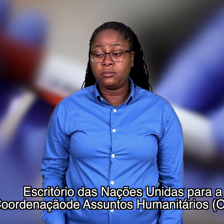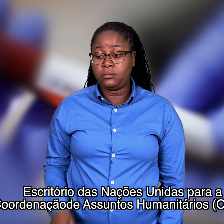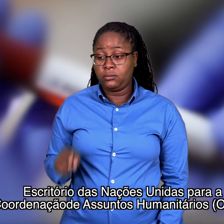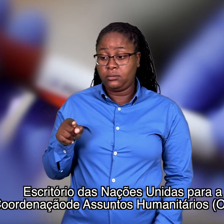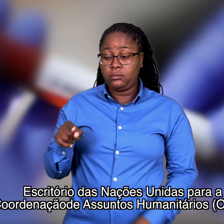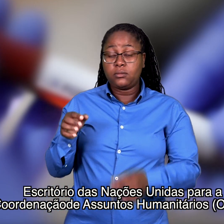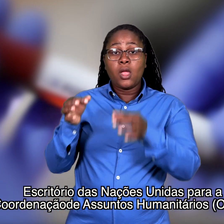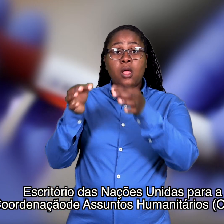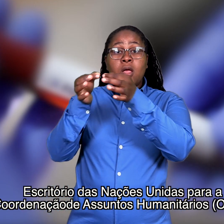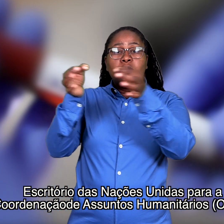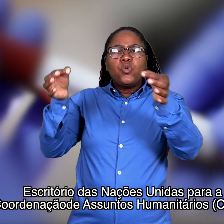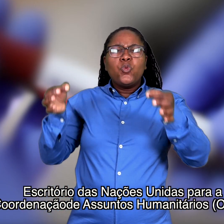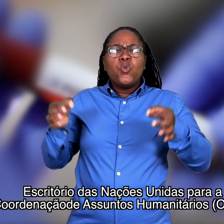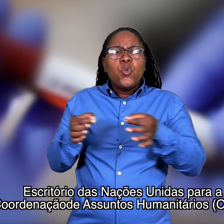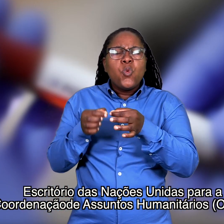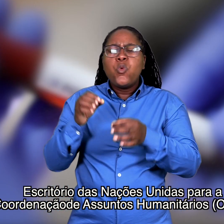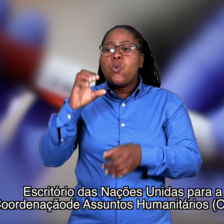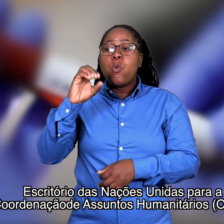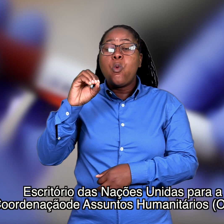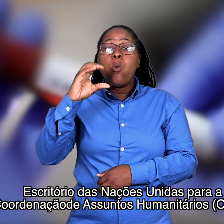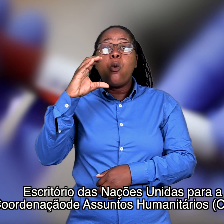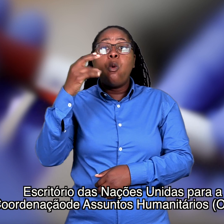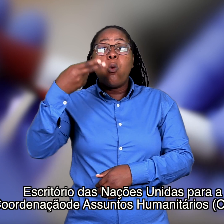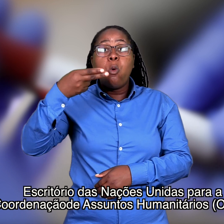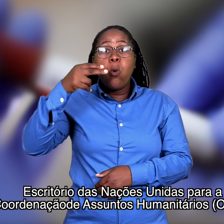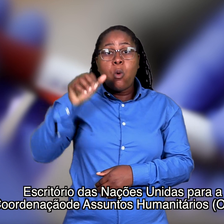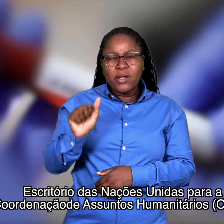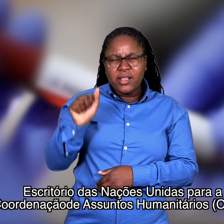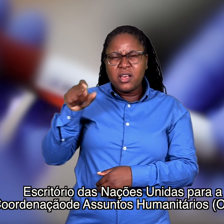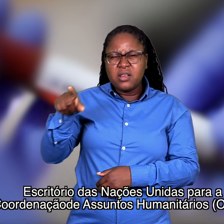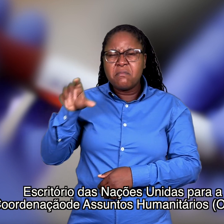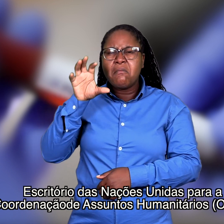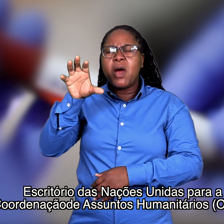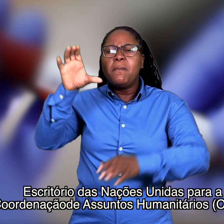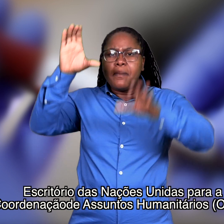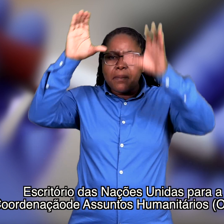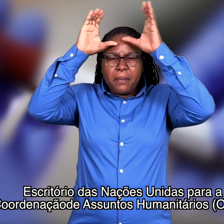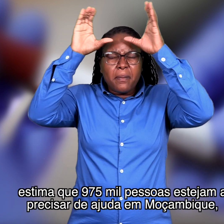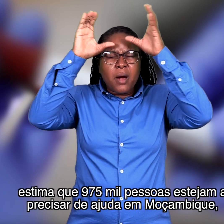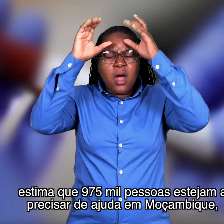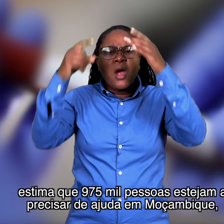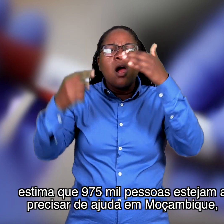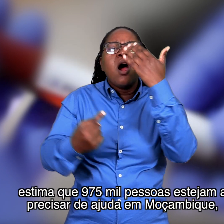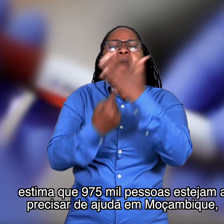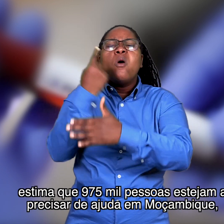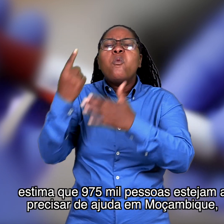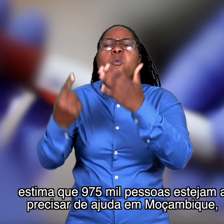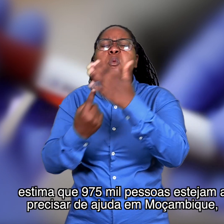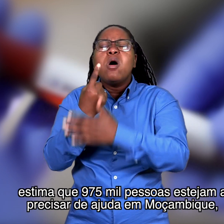O Escritório das Nações Unidas para a Coordenação de Assuntos Humanitários, OSHA, estima que 975